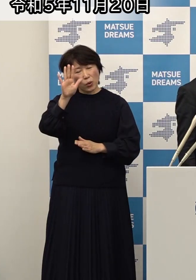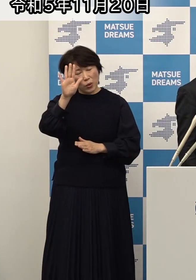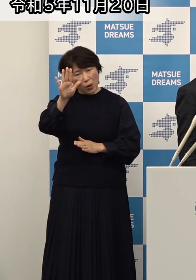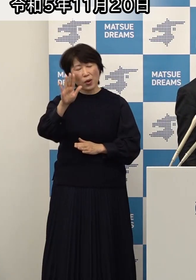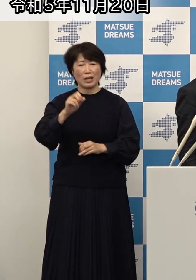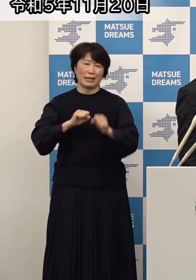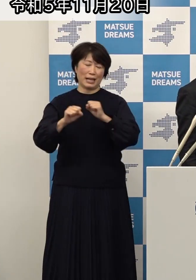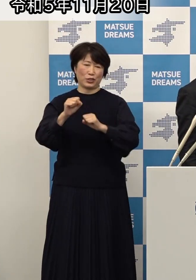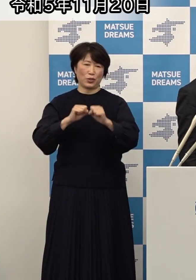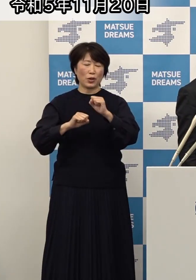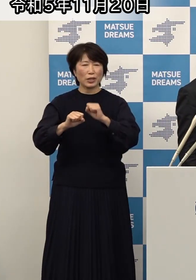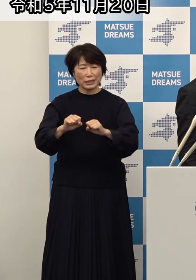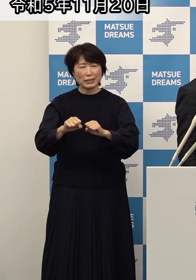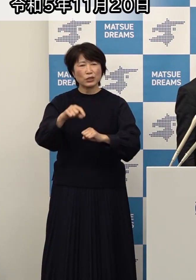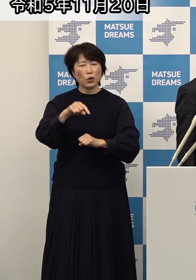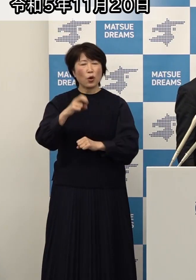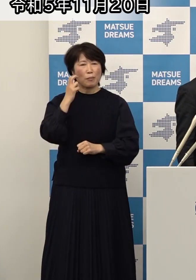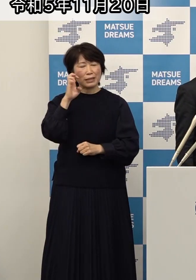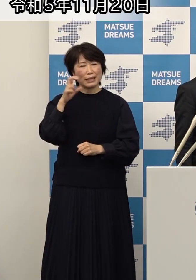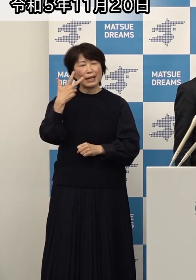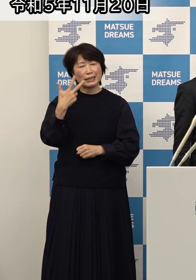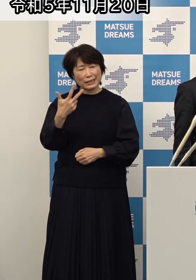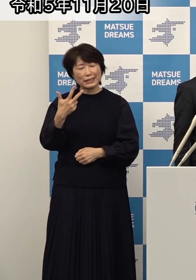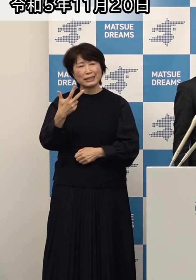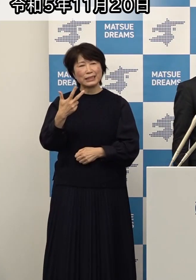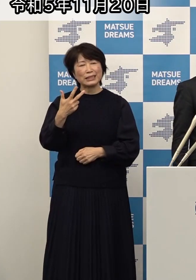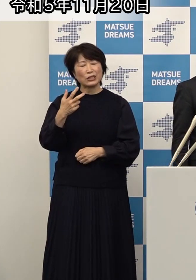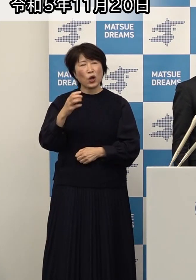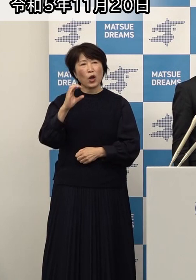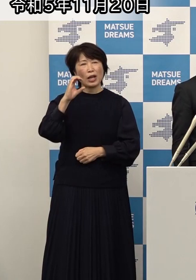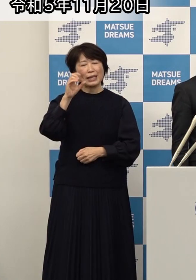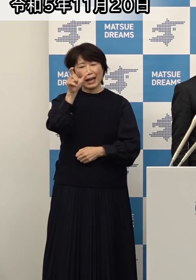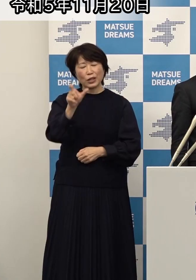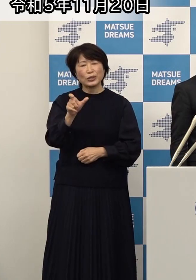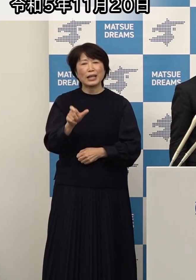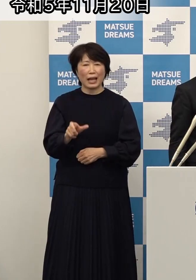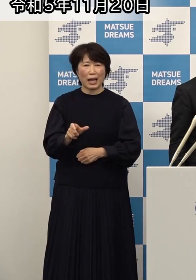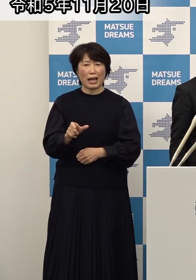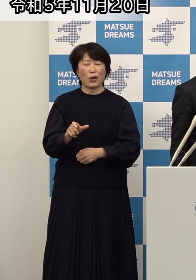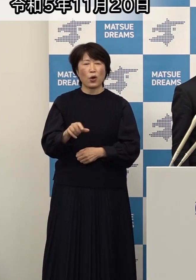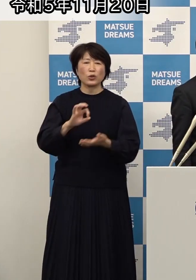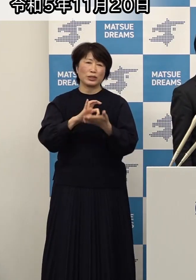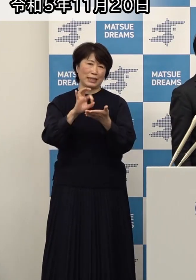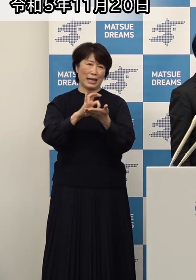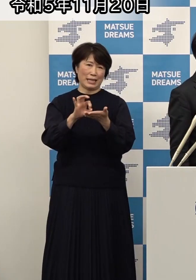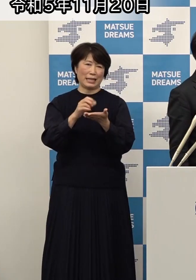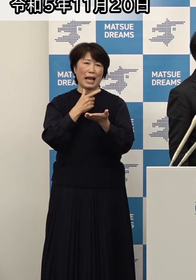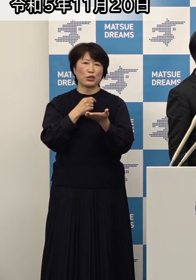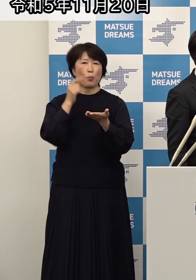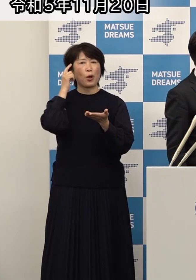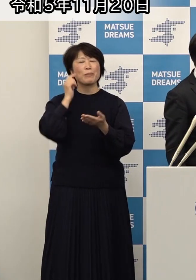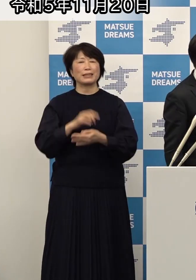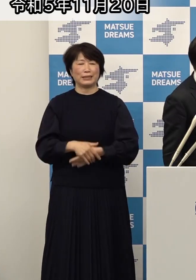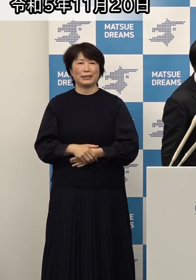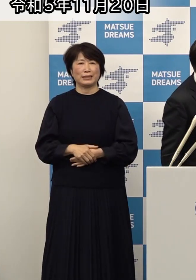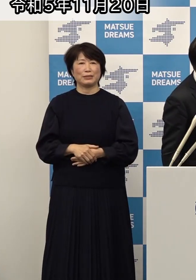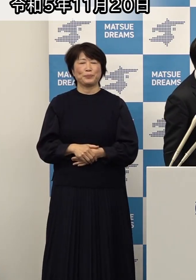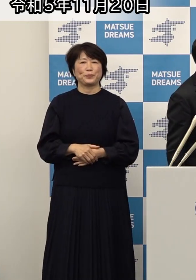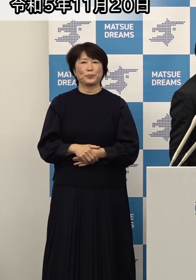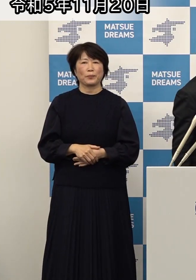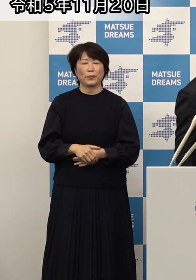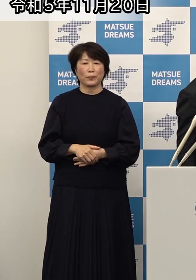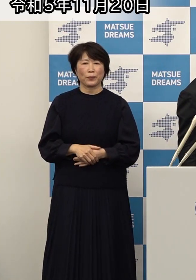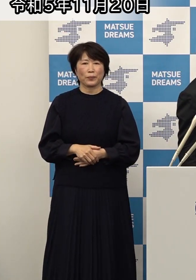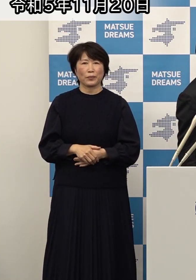際に松江市のキャラクターとしてですね、ゼロ炭をどんどん使っていきたいと思っておりますので、よろしくお願いいたします。そしてもうちょっと続き